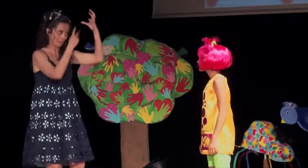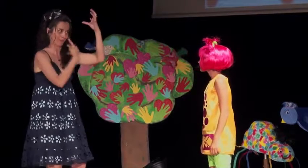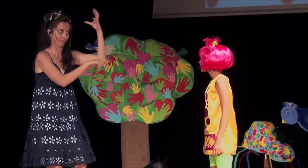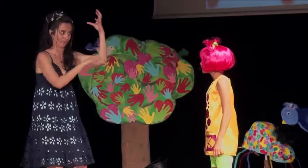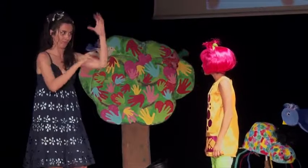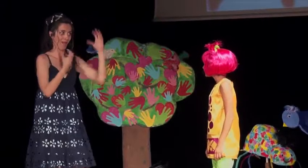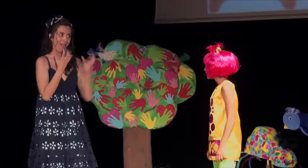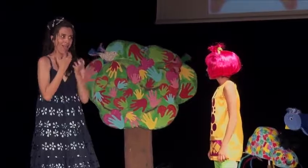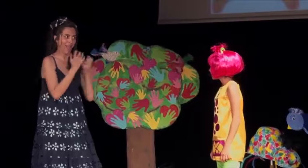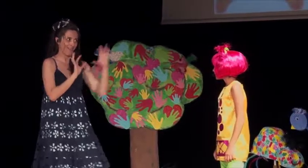jour. Tu m'inviteras?